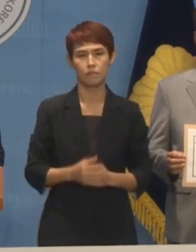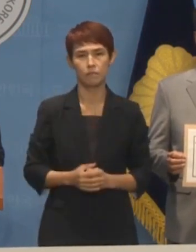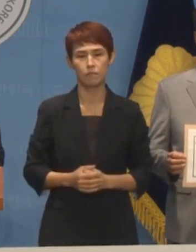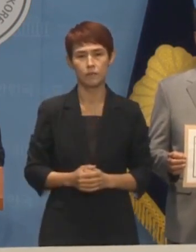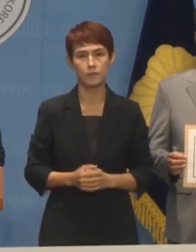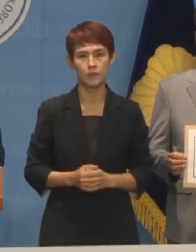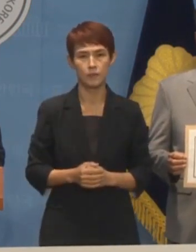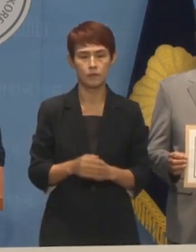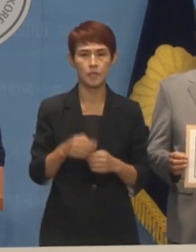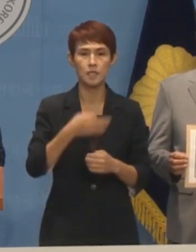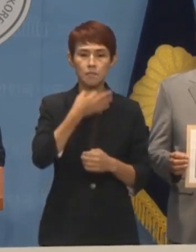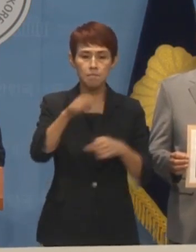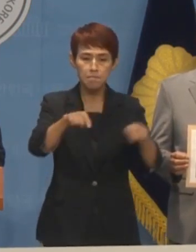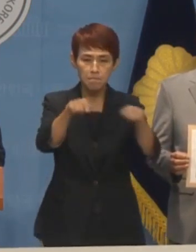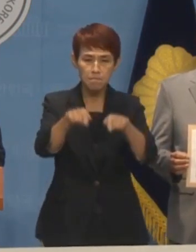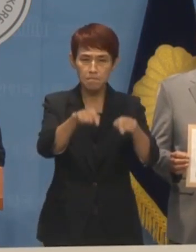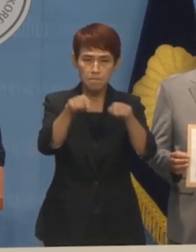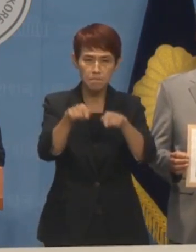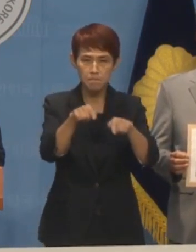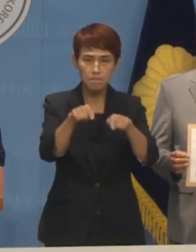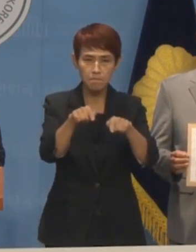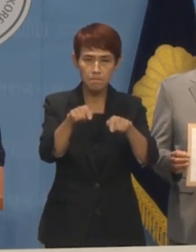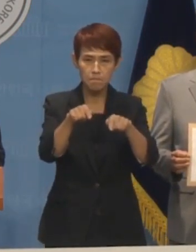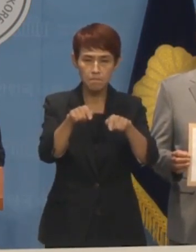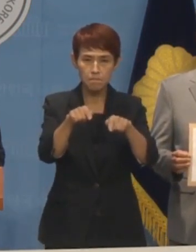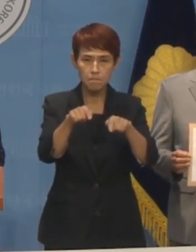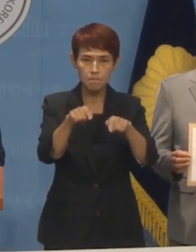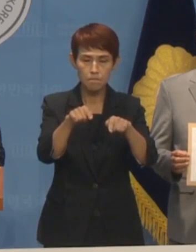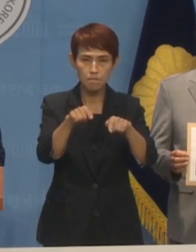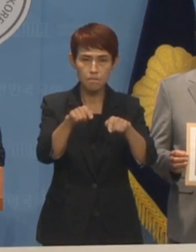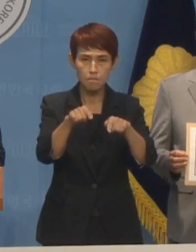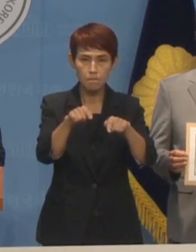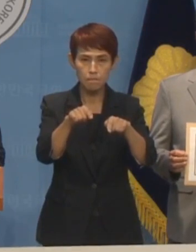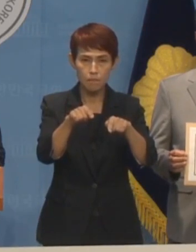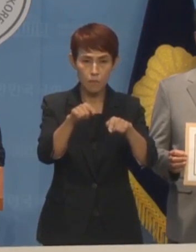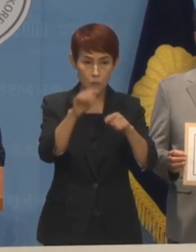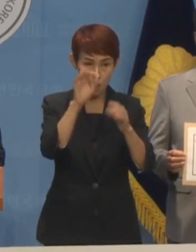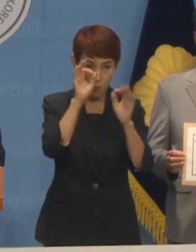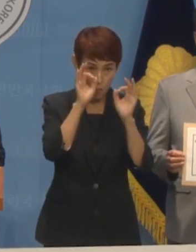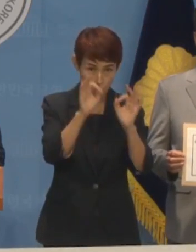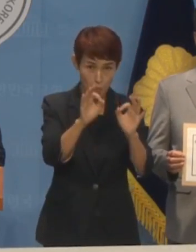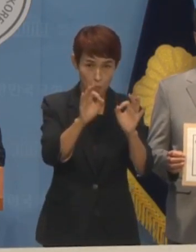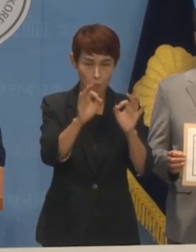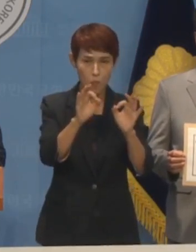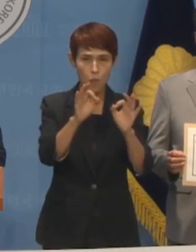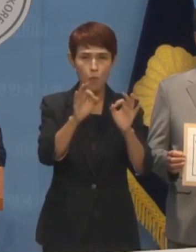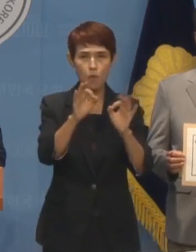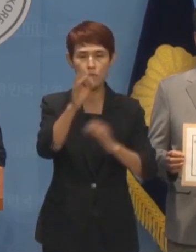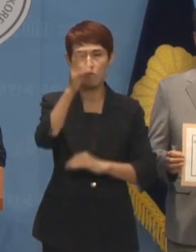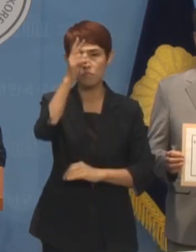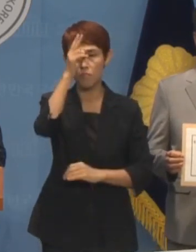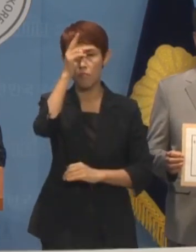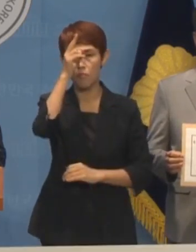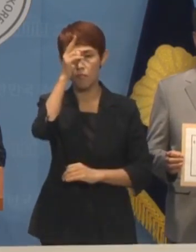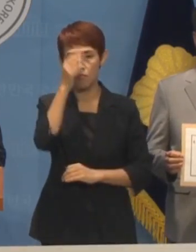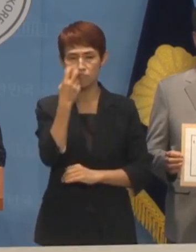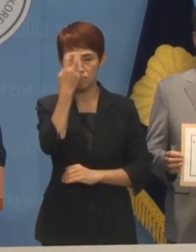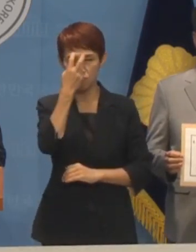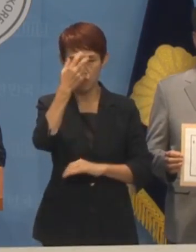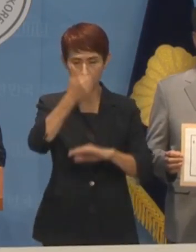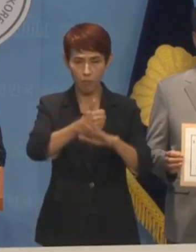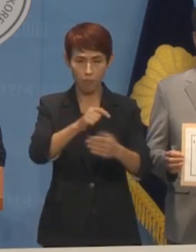이런 녹취록들을 바탕으로 한다면 이 부분 의혹에 대한 수사 결과물이 제대로 나왔어야 되는데, 이